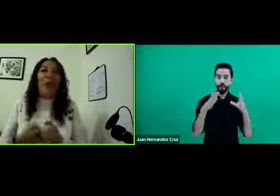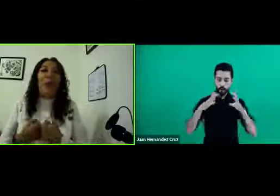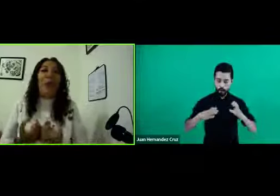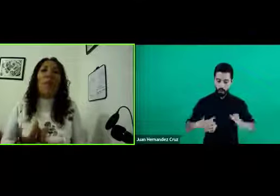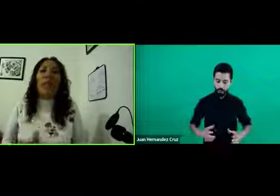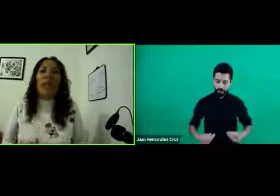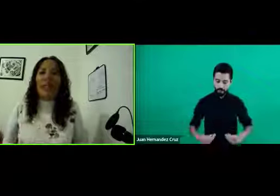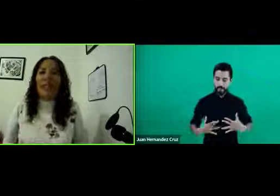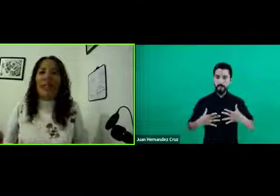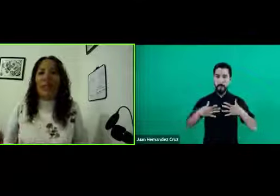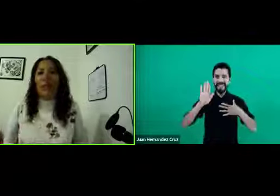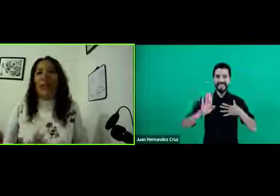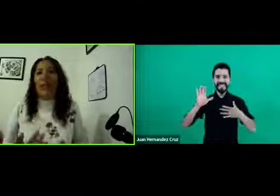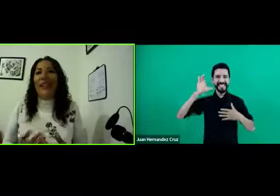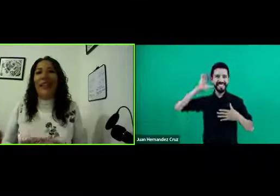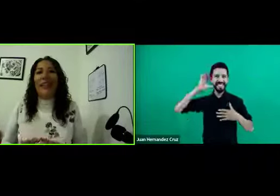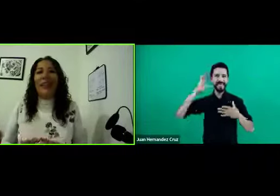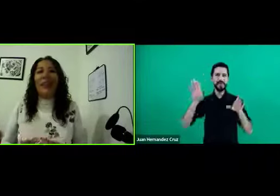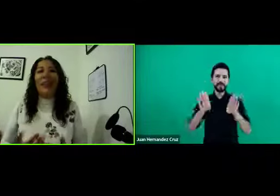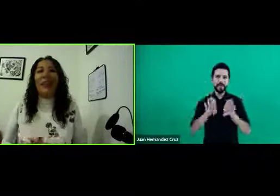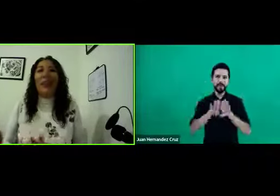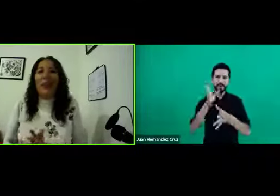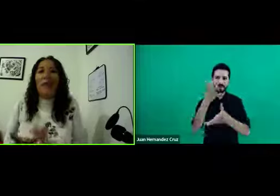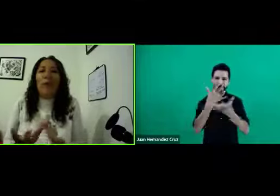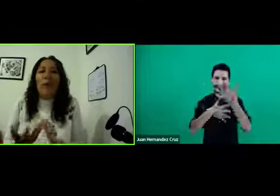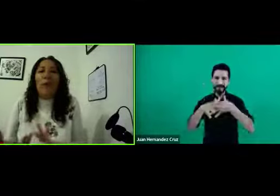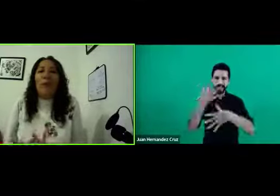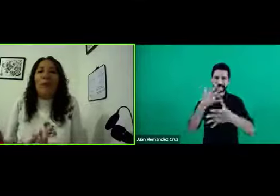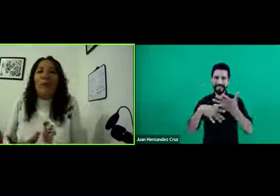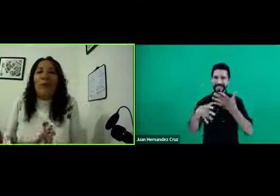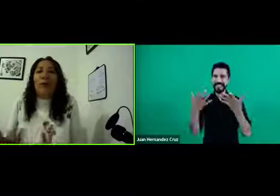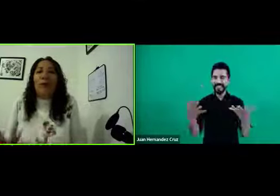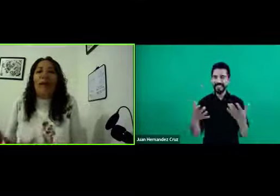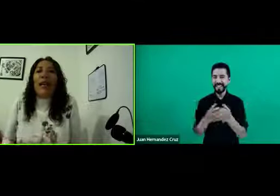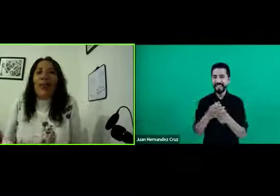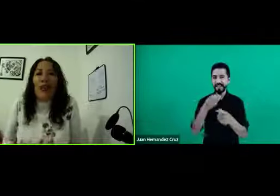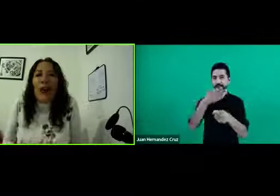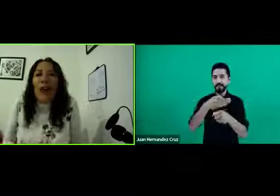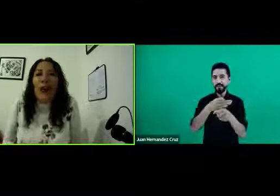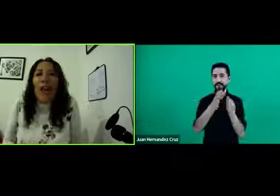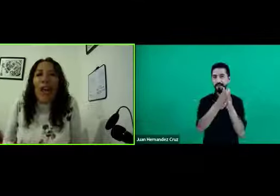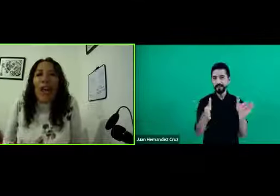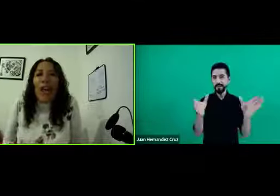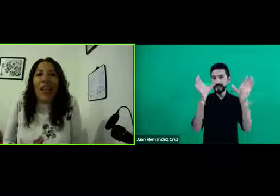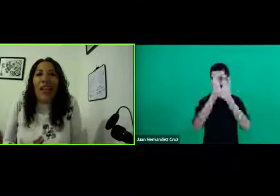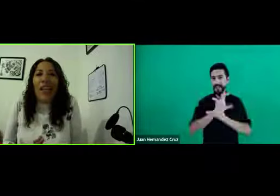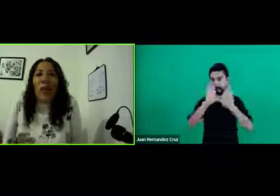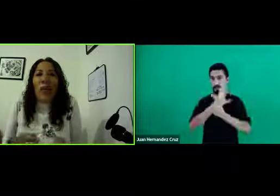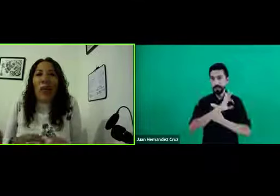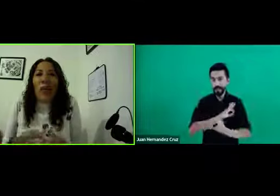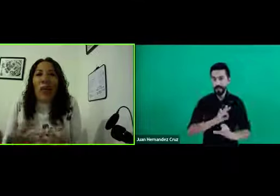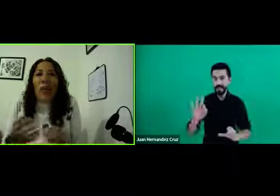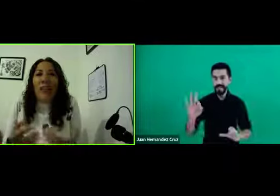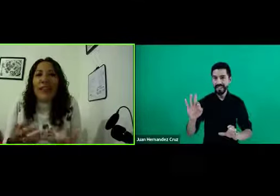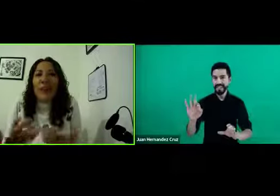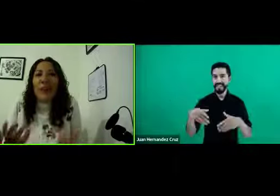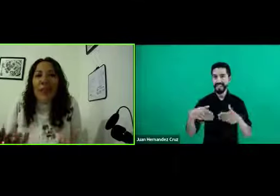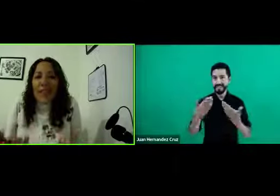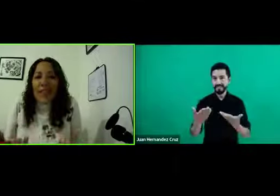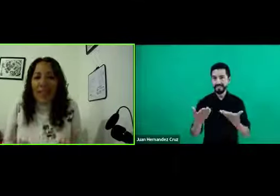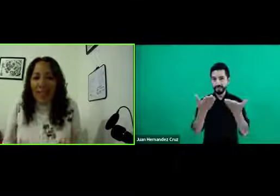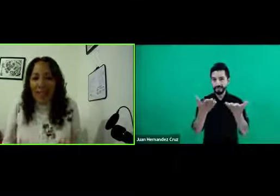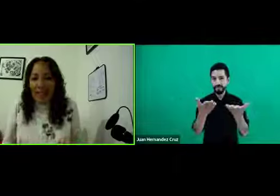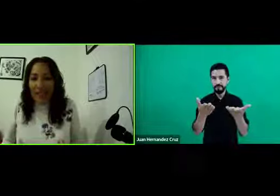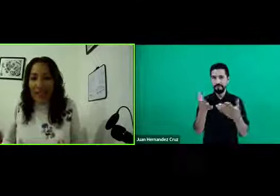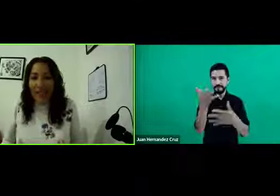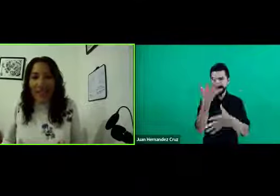cuerpo, ¿cómo sería esto? ¿Qué, podríamos cantar un pedacito de una canción y tú hacer el lenguaje